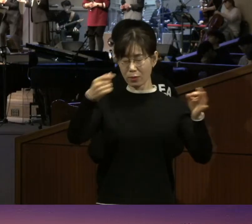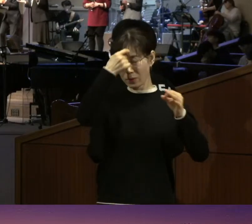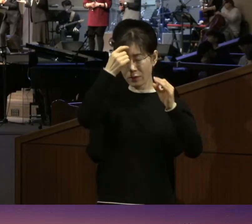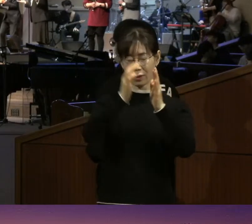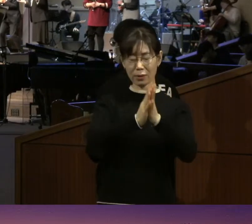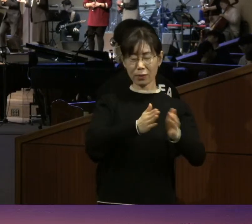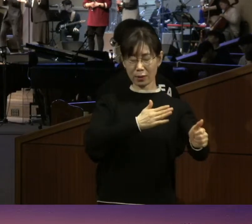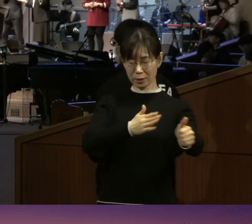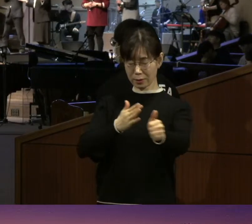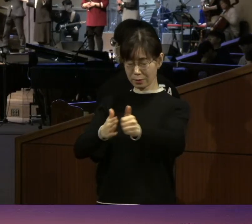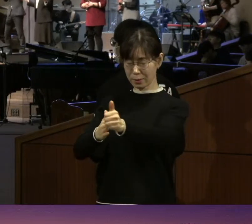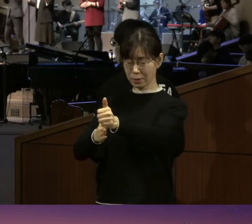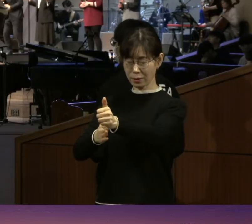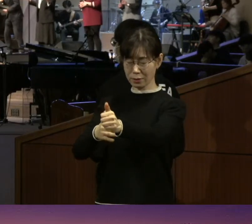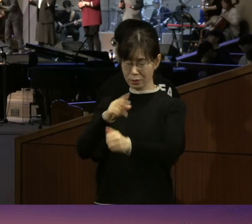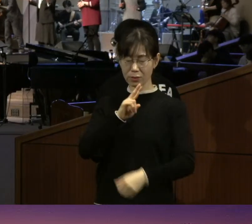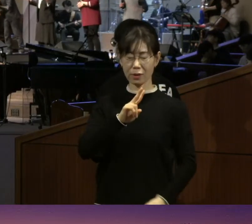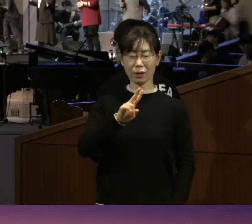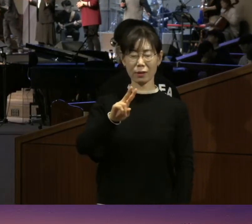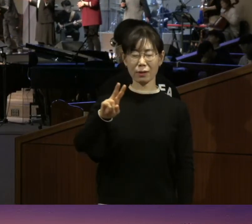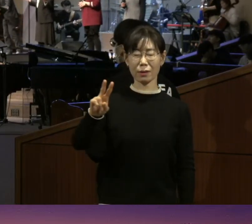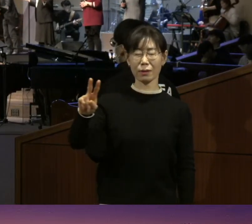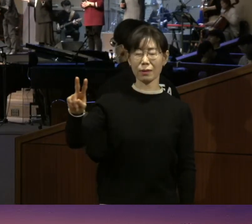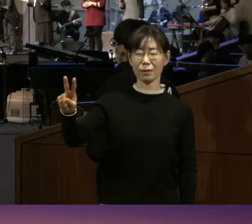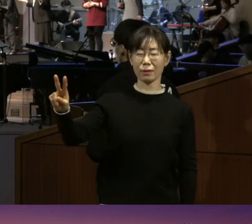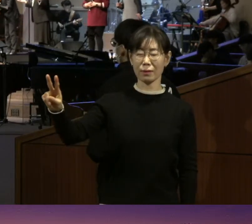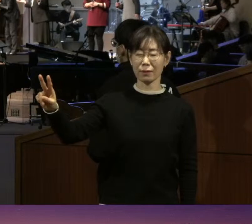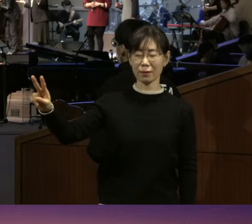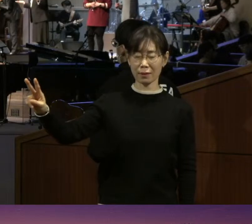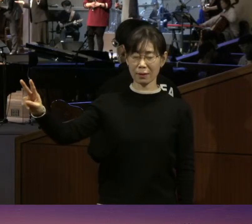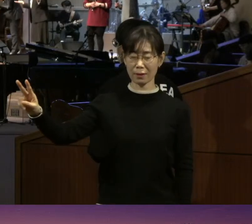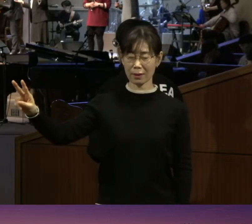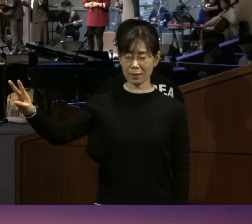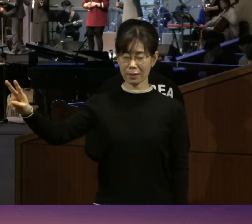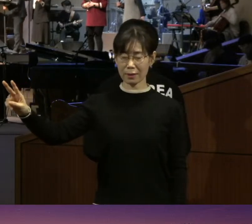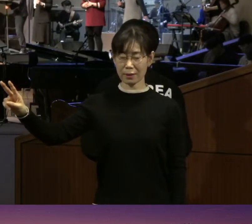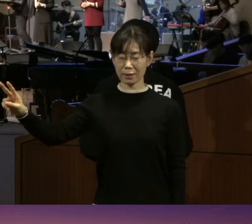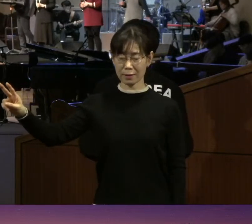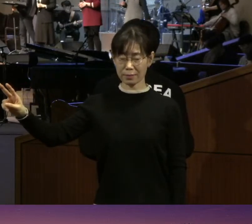함께 기도합니다. 주여,